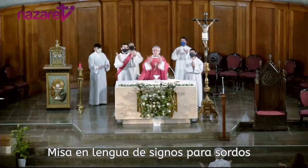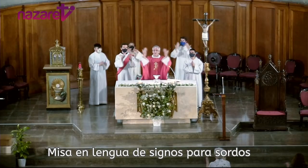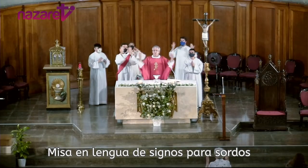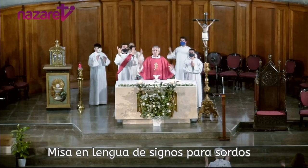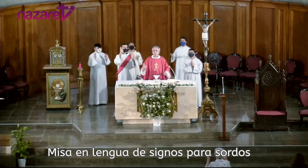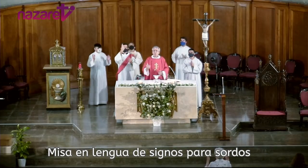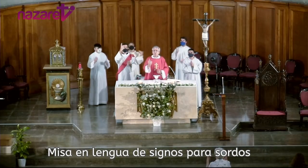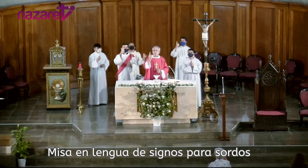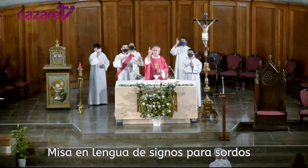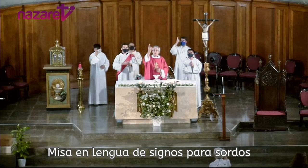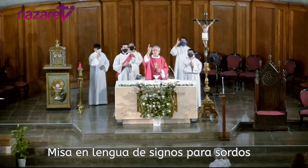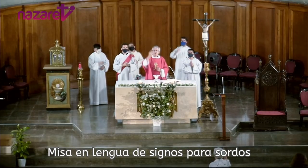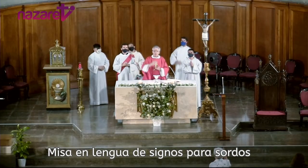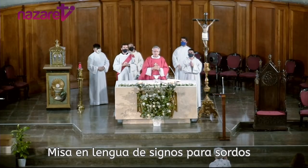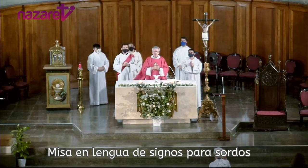tu gloria.